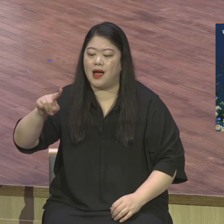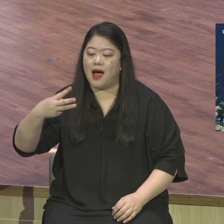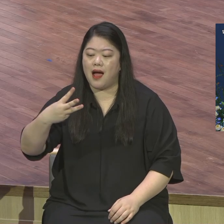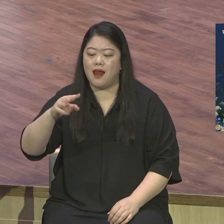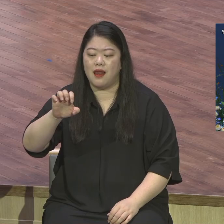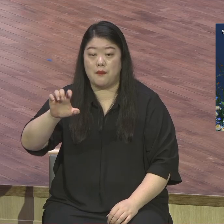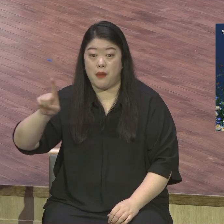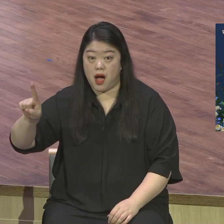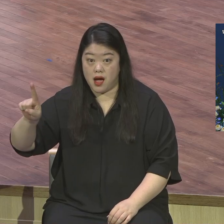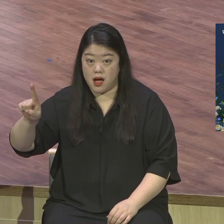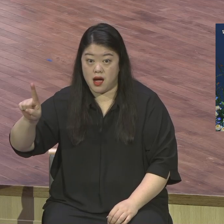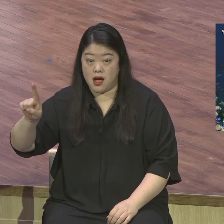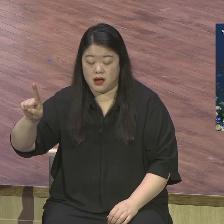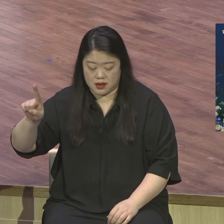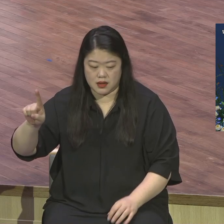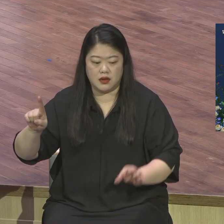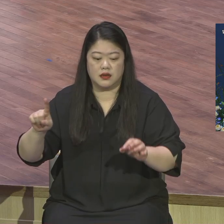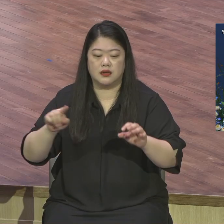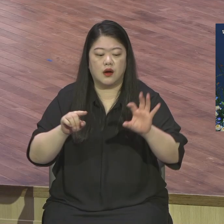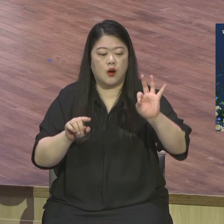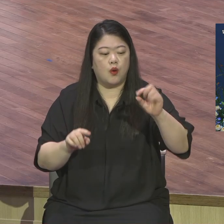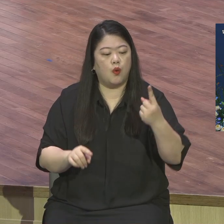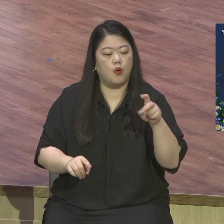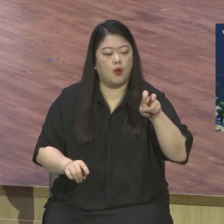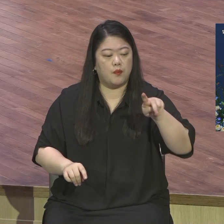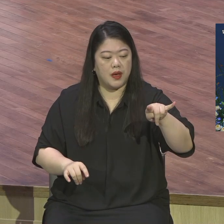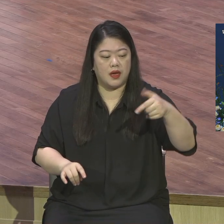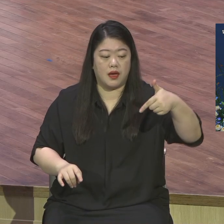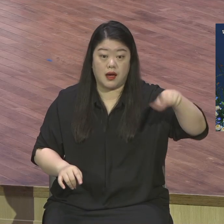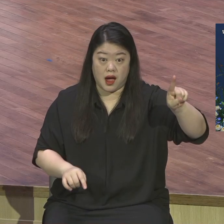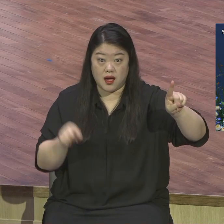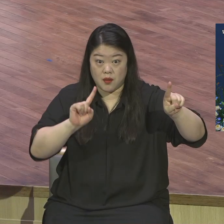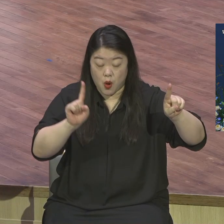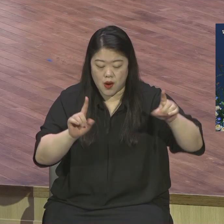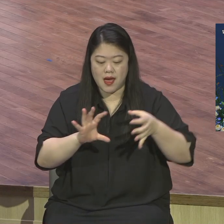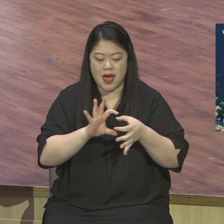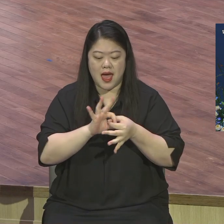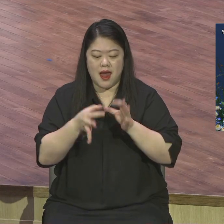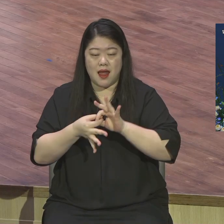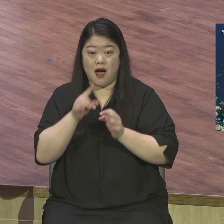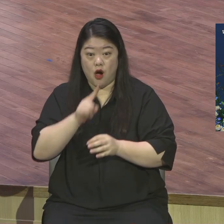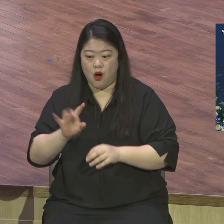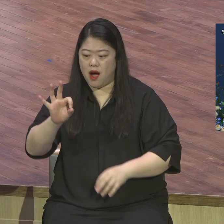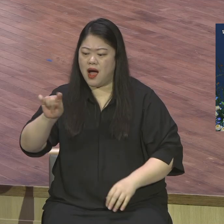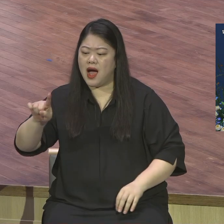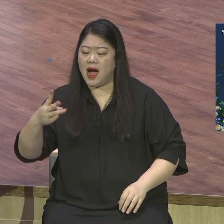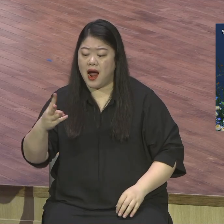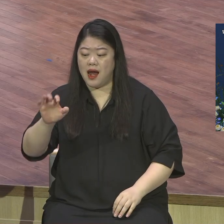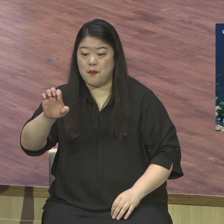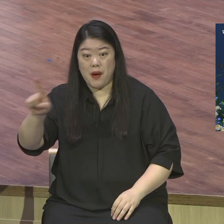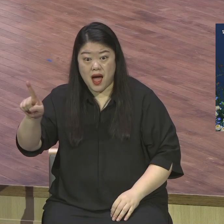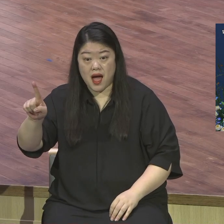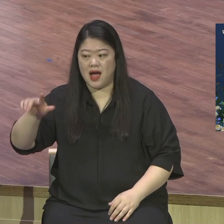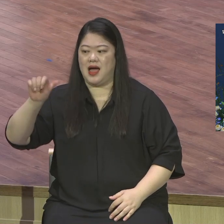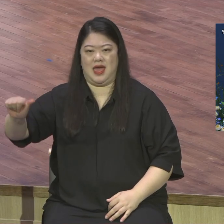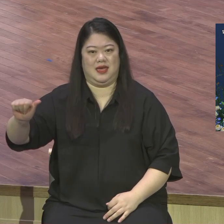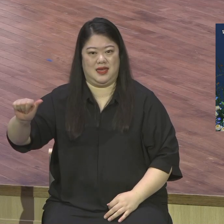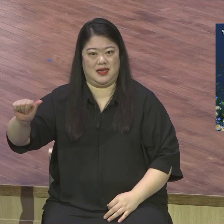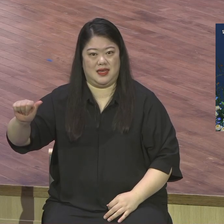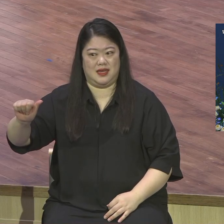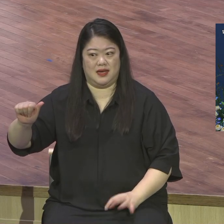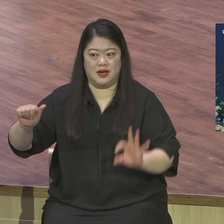말은 알파와 오메가는 헬란 말의 시작입니다. 영어로 말하면 에이. 마지막 잡 끝이에요.